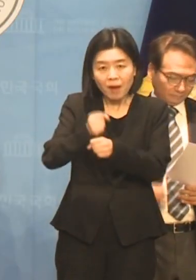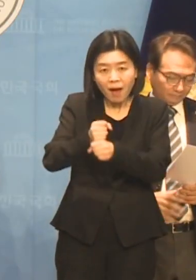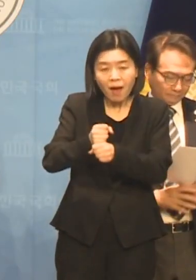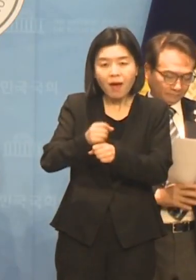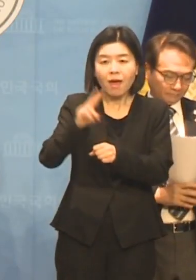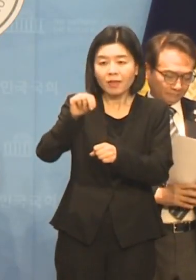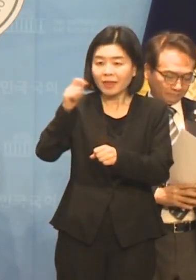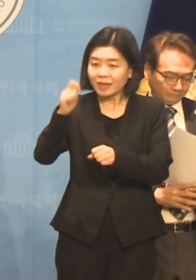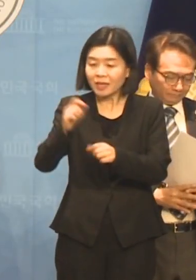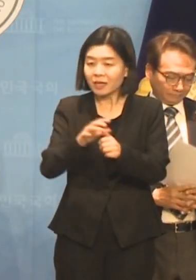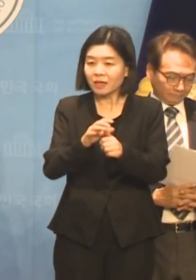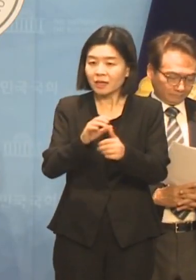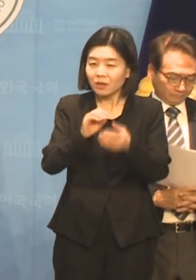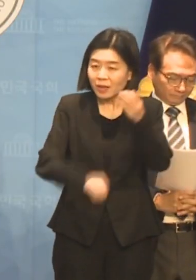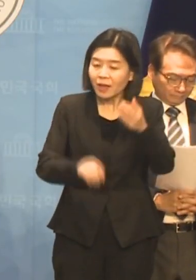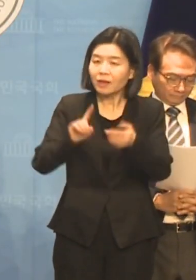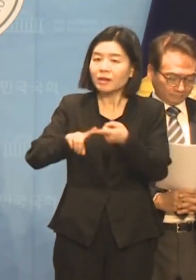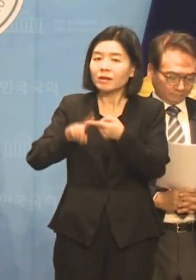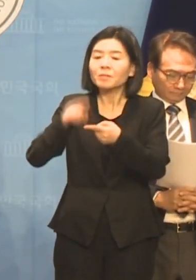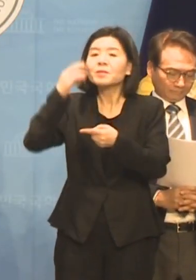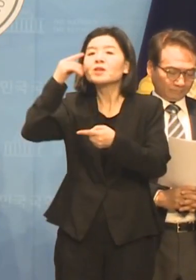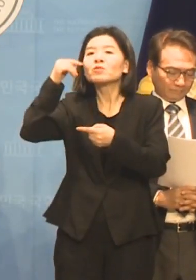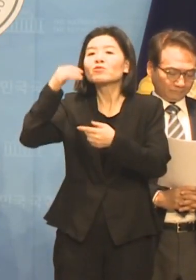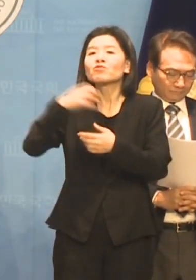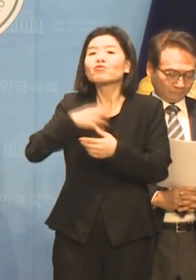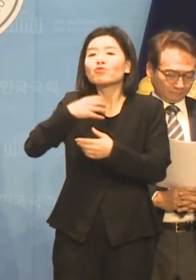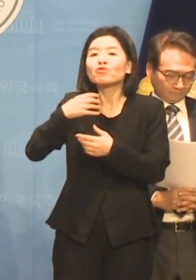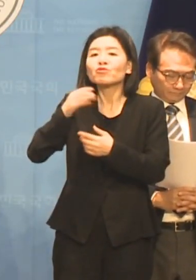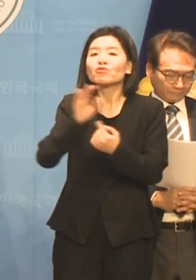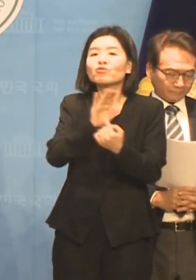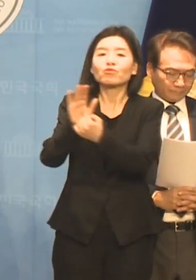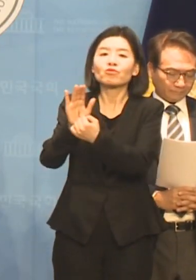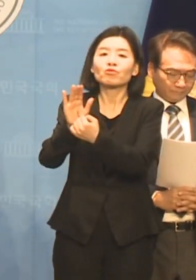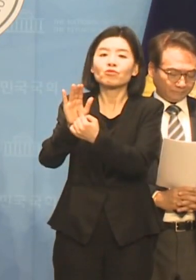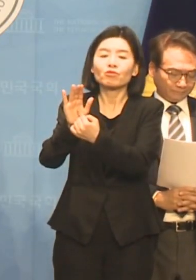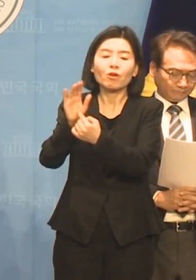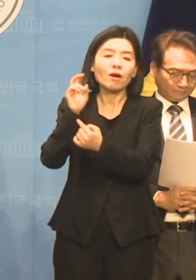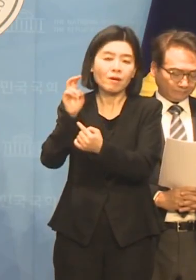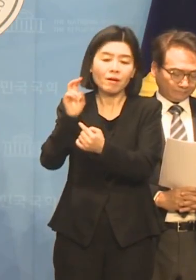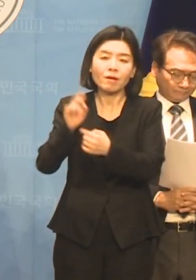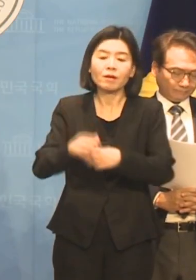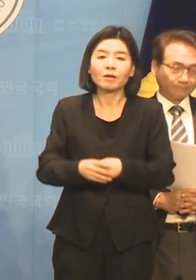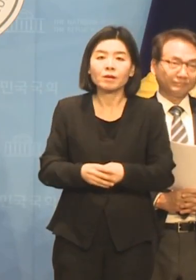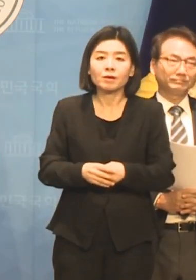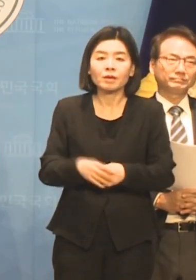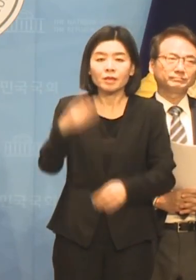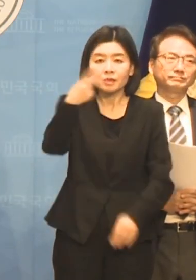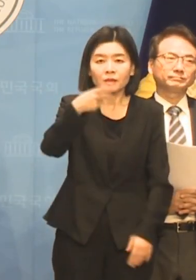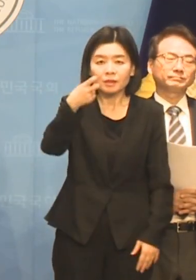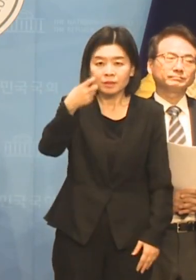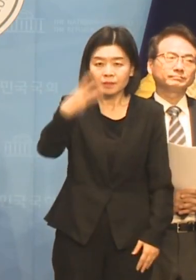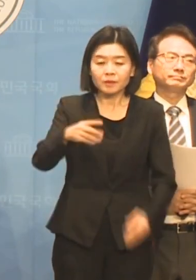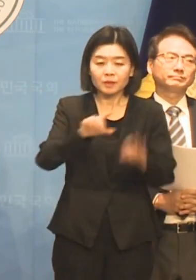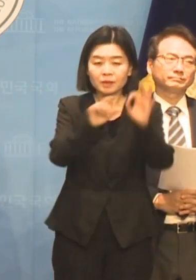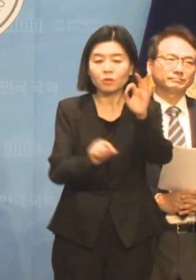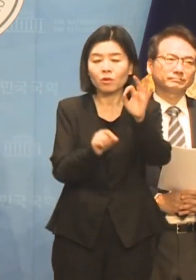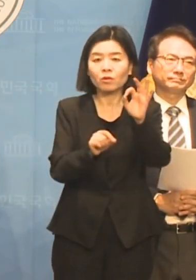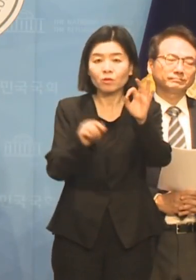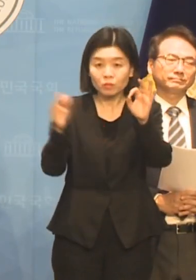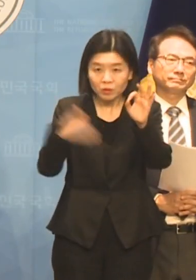미국의 우려가 담긴 메시지였다는 평가가 있기도 했습니다. 그리고 2023년